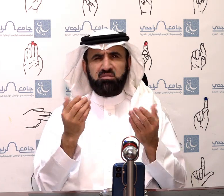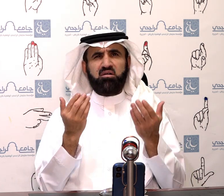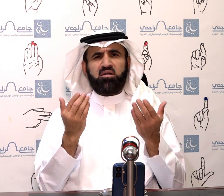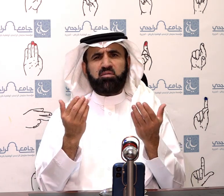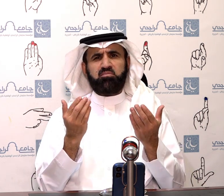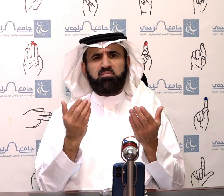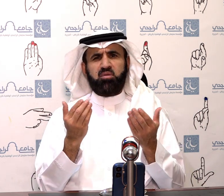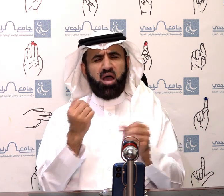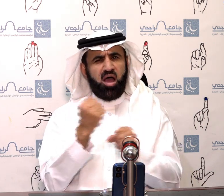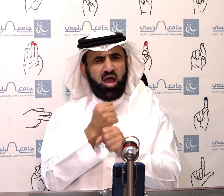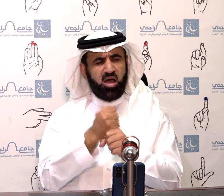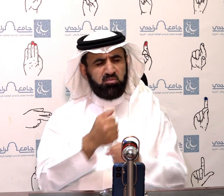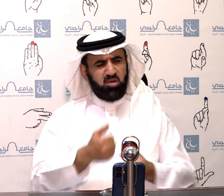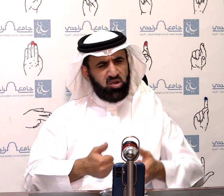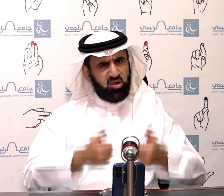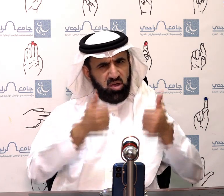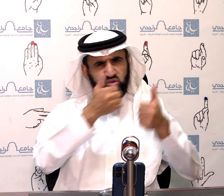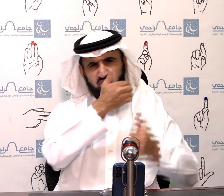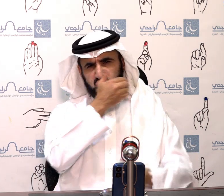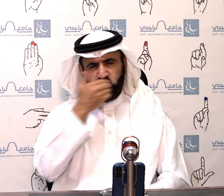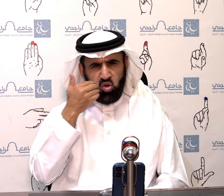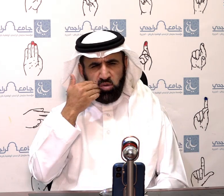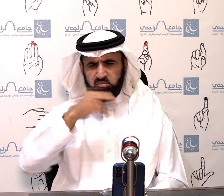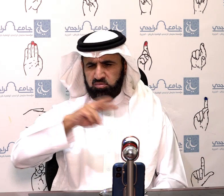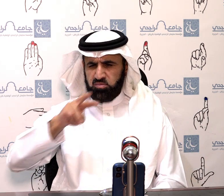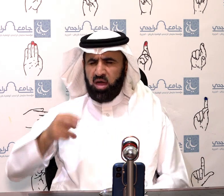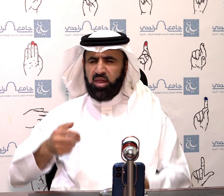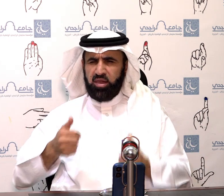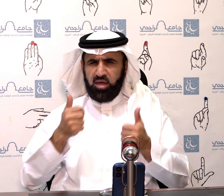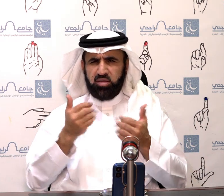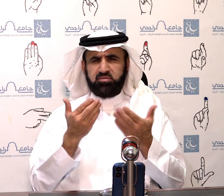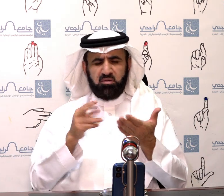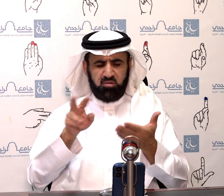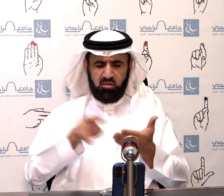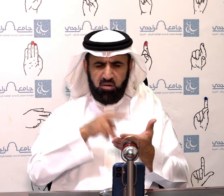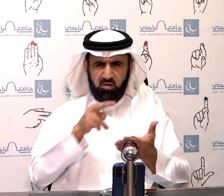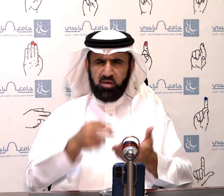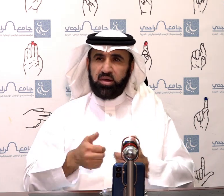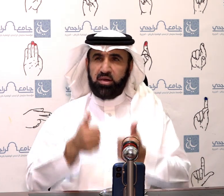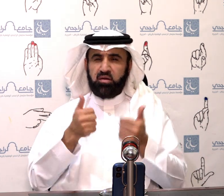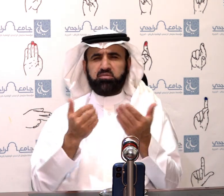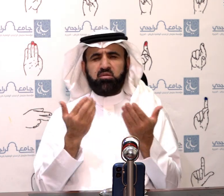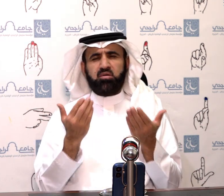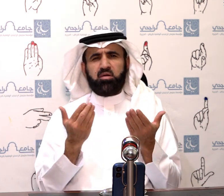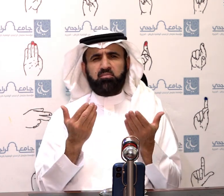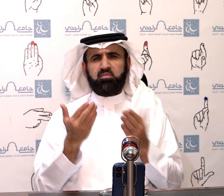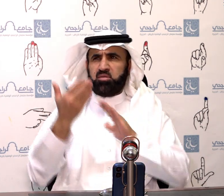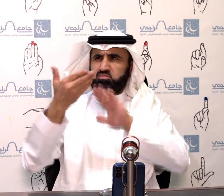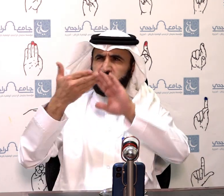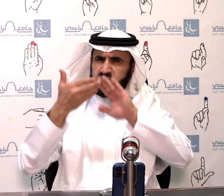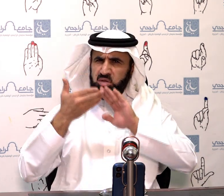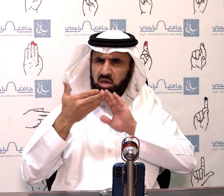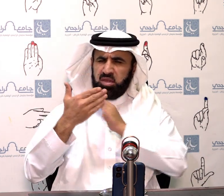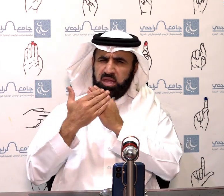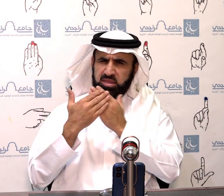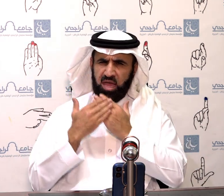تقبل منا صيامنا وقيامنا وقراءتنا، وأعنا على ذكرك وشكرك